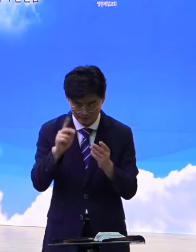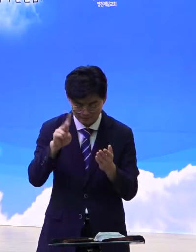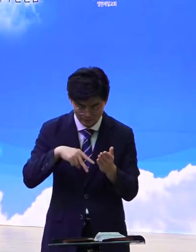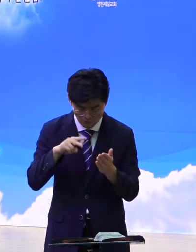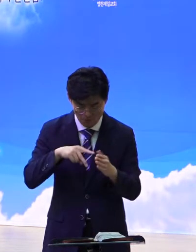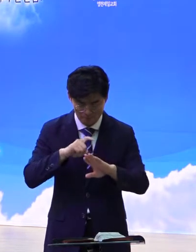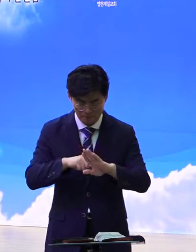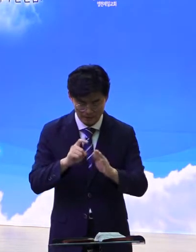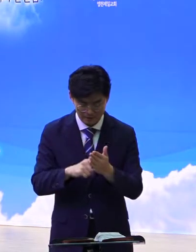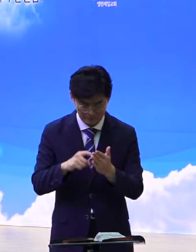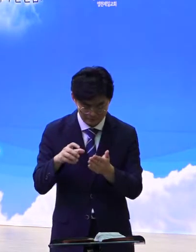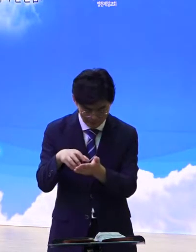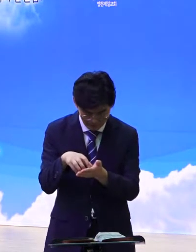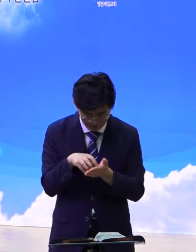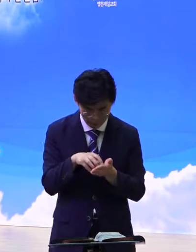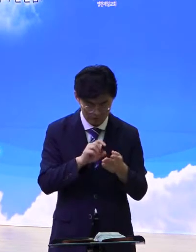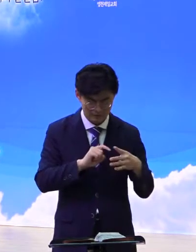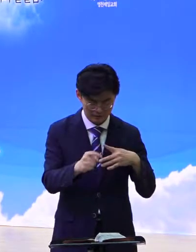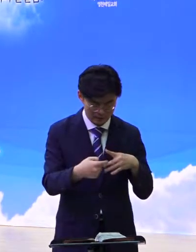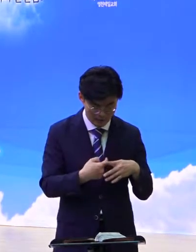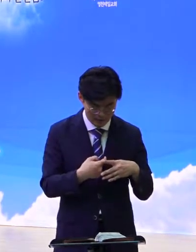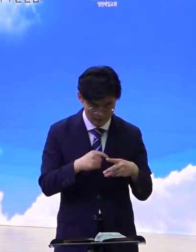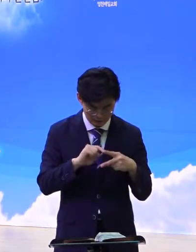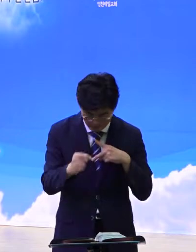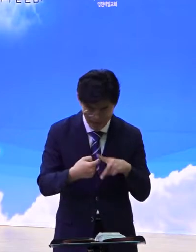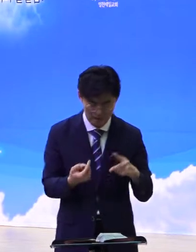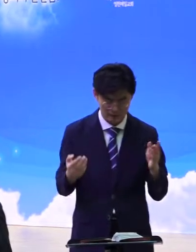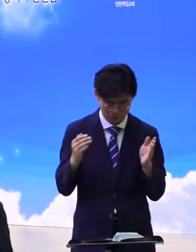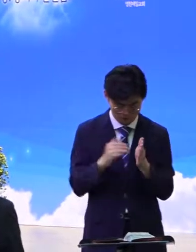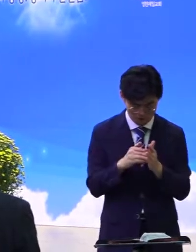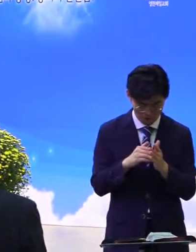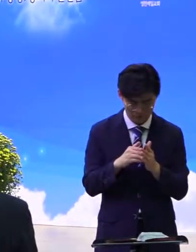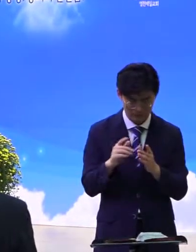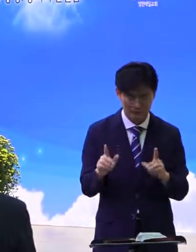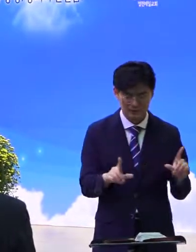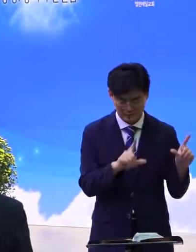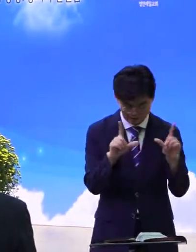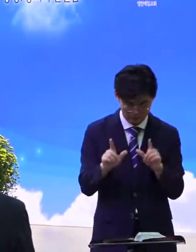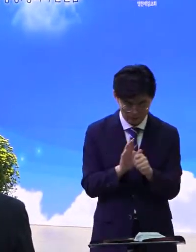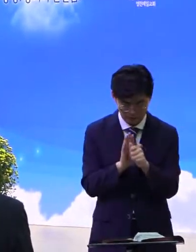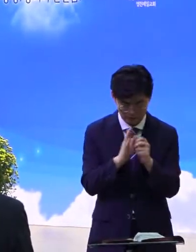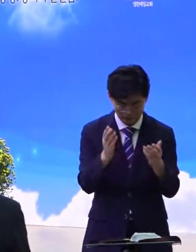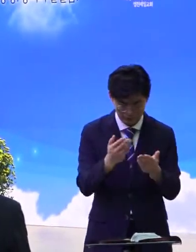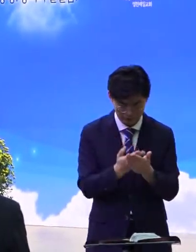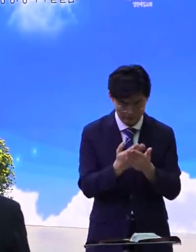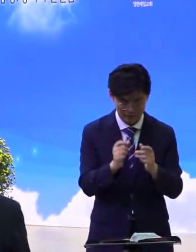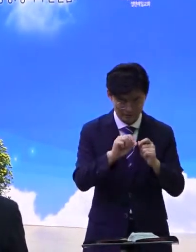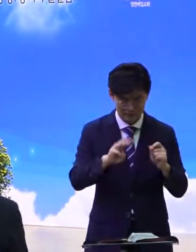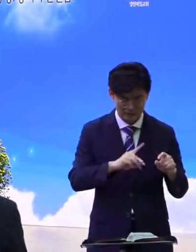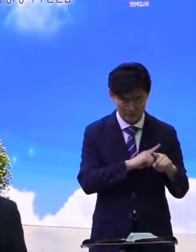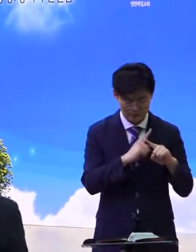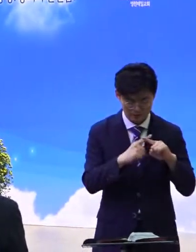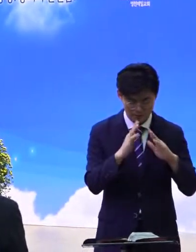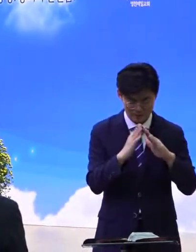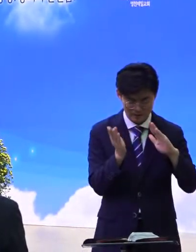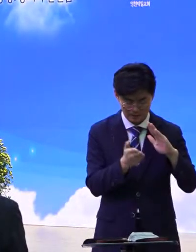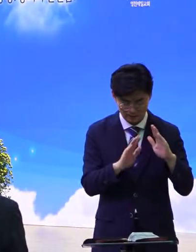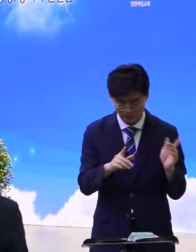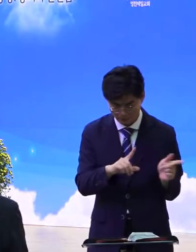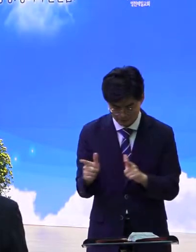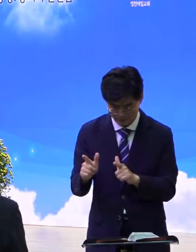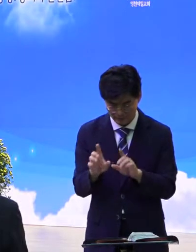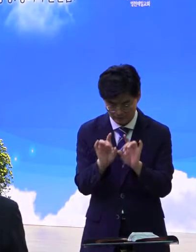마음에 새기며 묵상하며 사는 우리 모두가 되게 하여 주시옵소서. 또한 우리 영천제일가족 한 분 한 분이 믿지